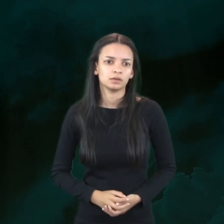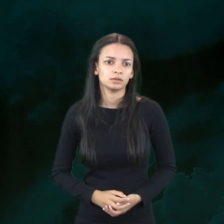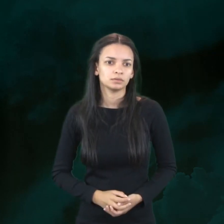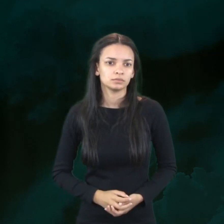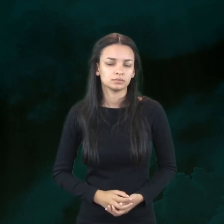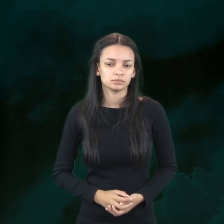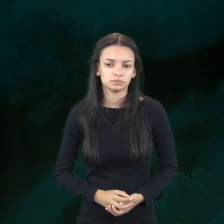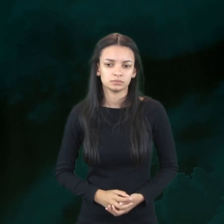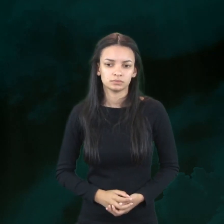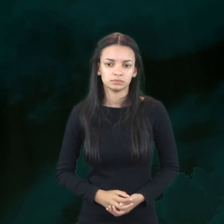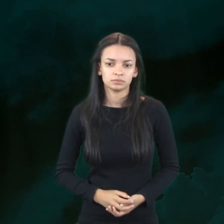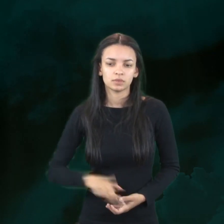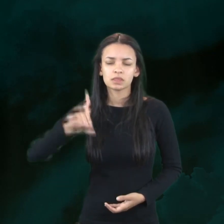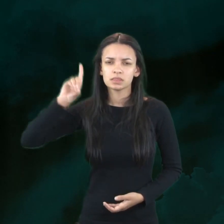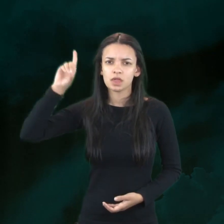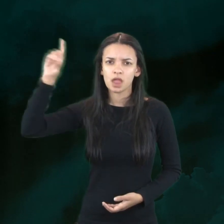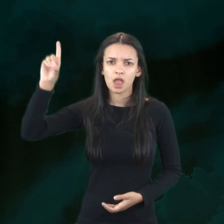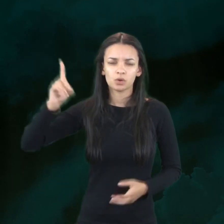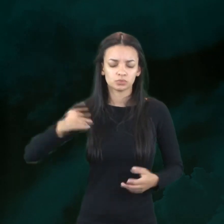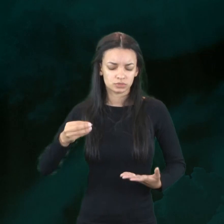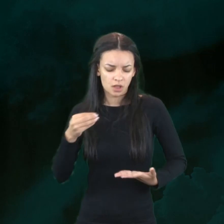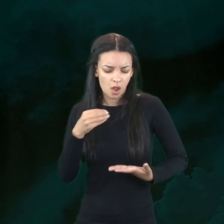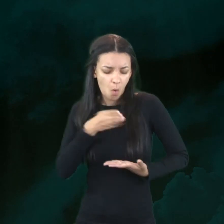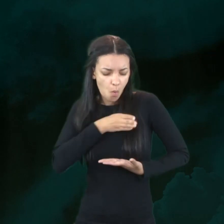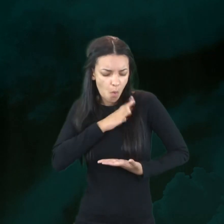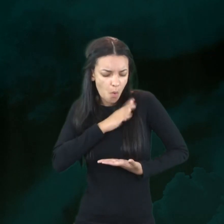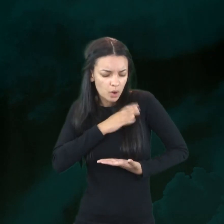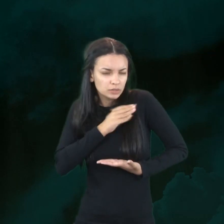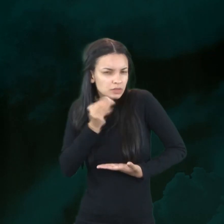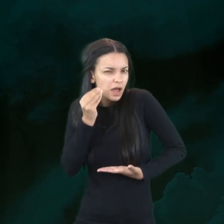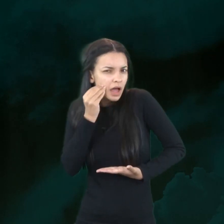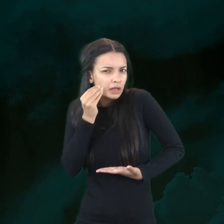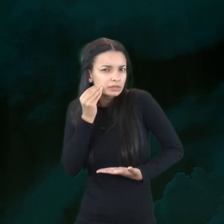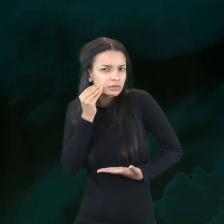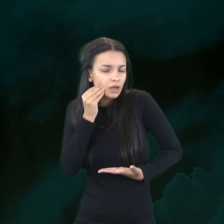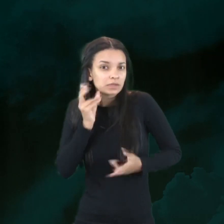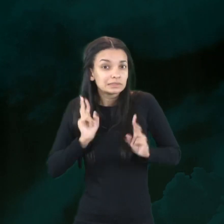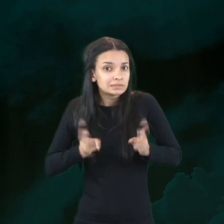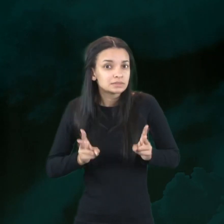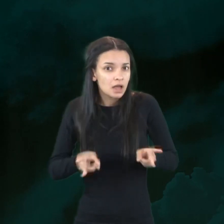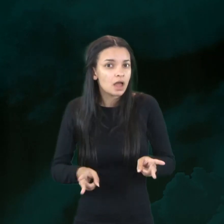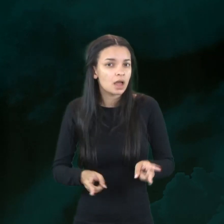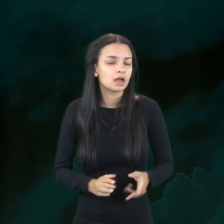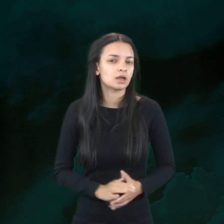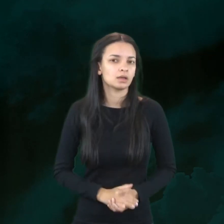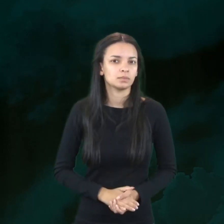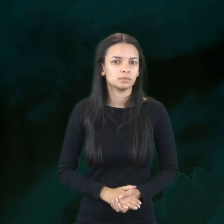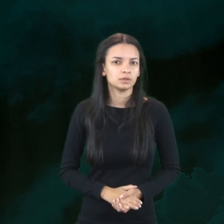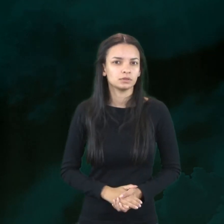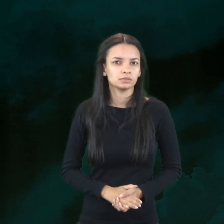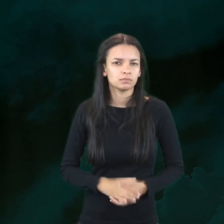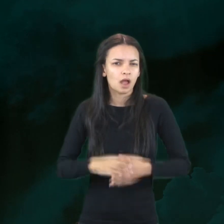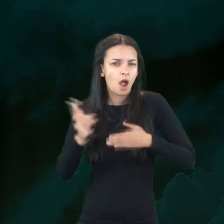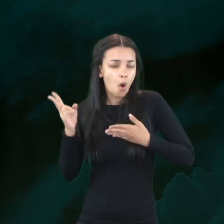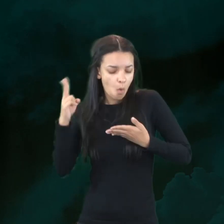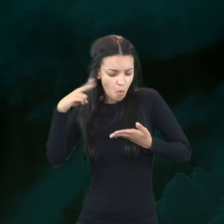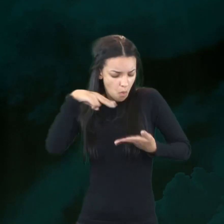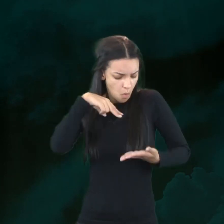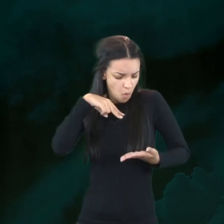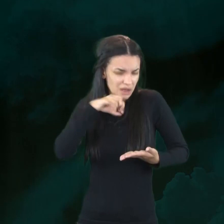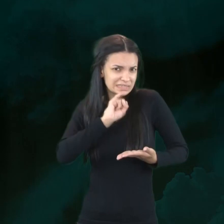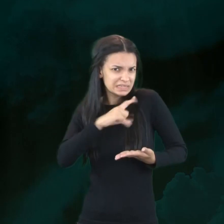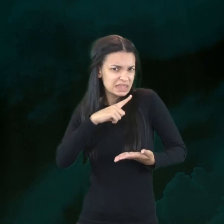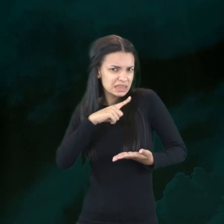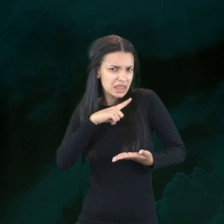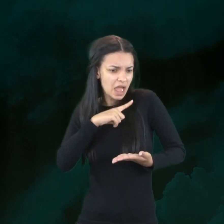redor, Deus está provando o nosso coração, está testando o nosso coração, para ver se tem impureza, para ver se tem